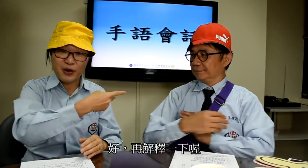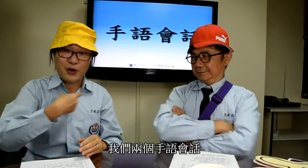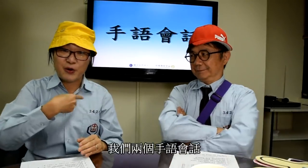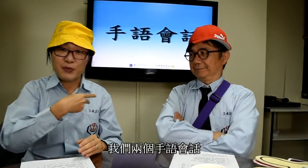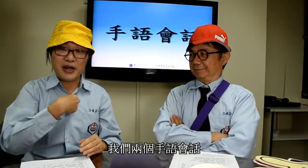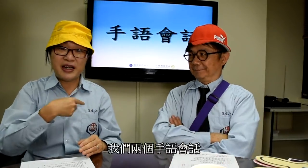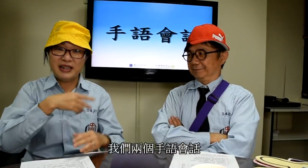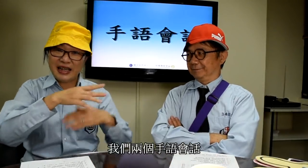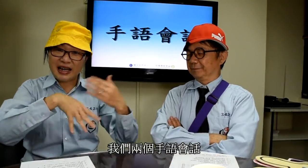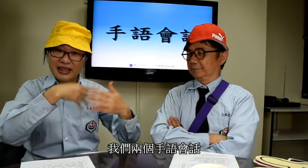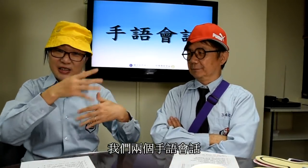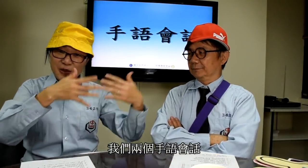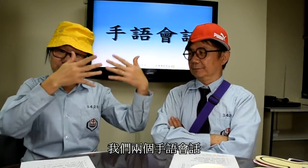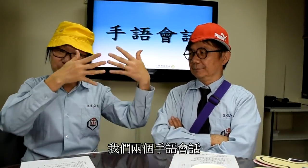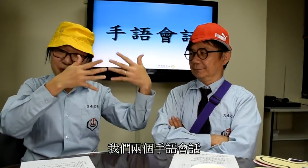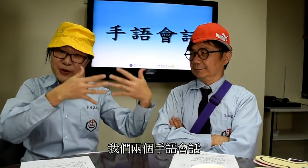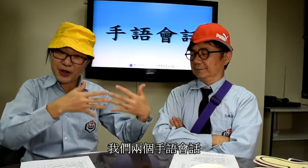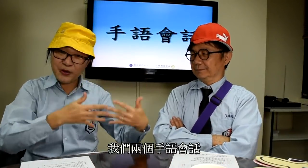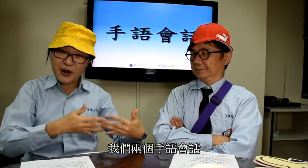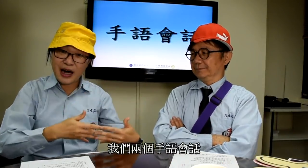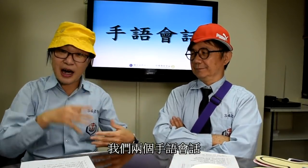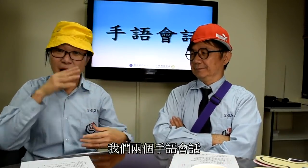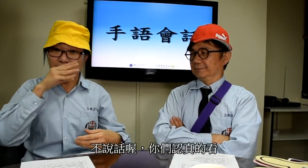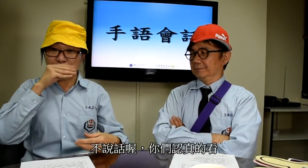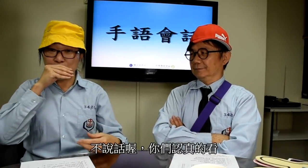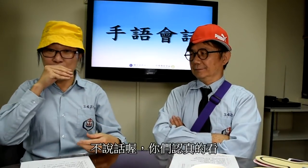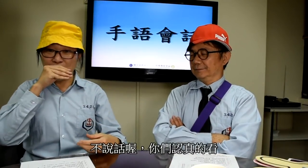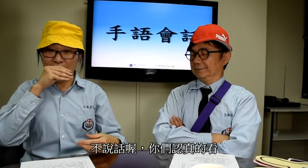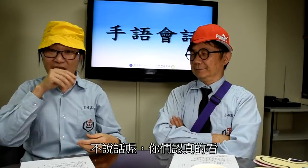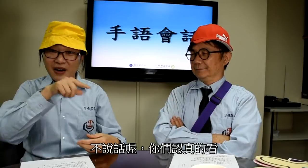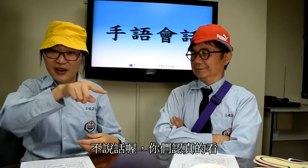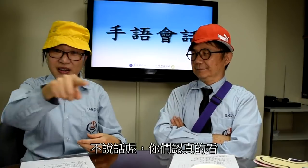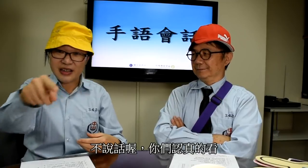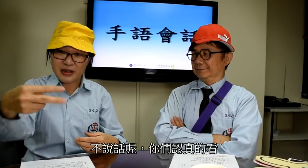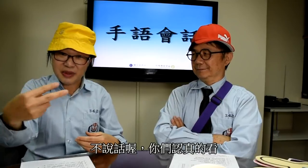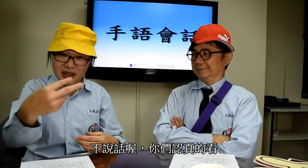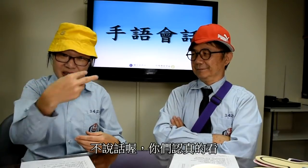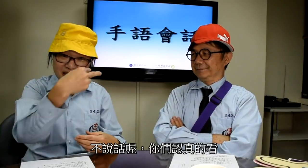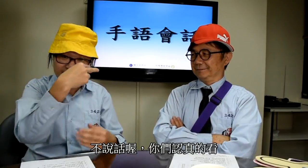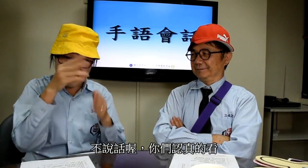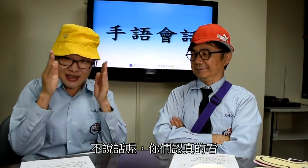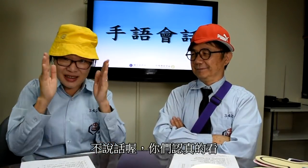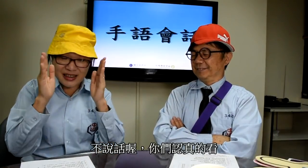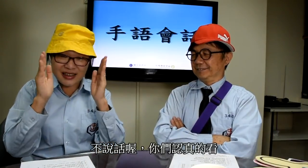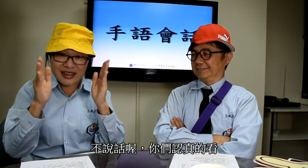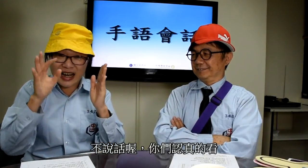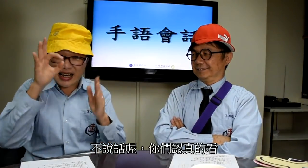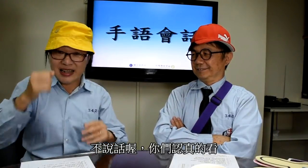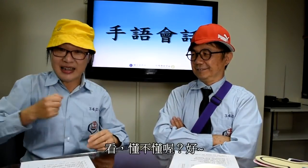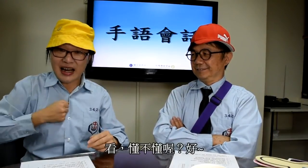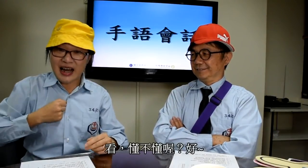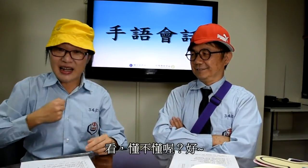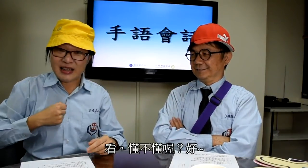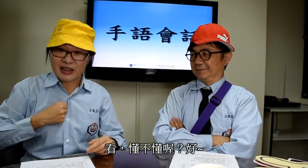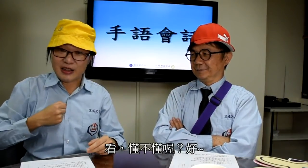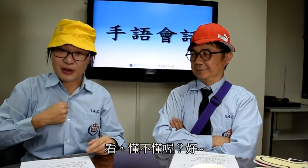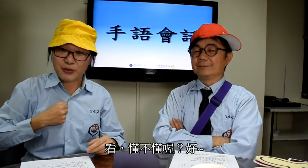我们两个手语绘画，不说话哦。你们认真的看，看懂不懂